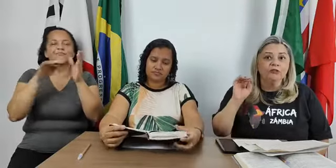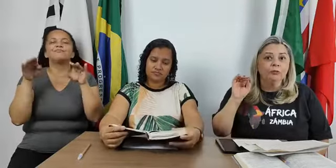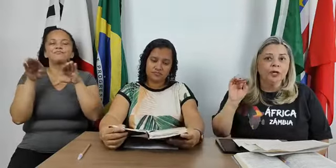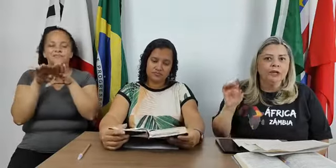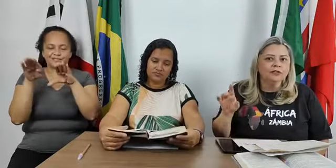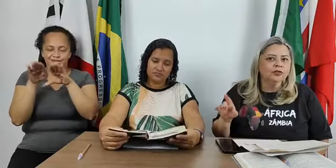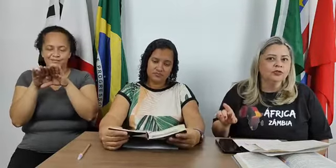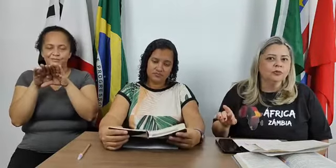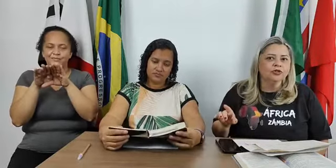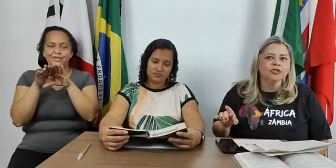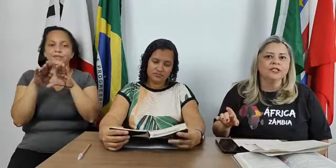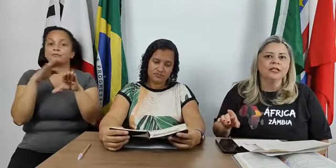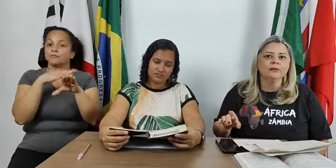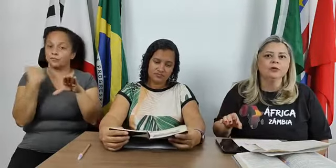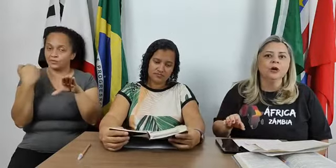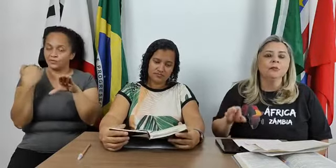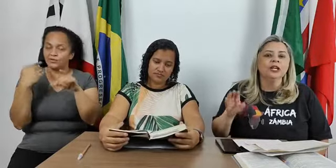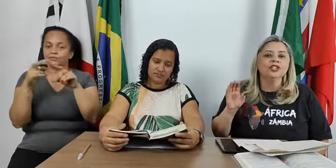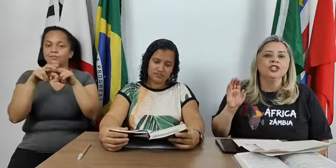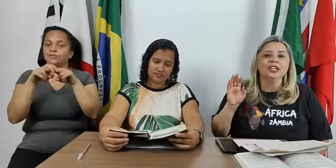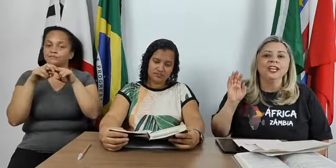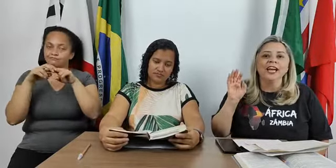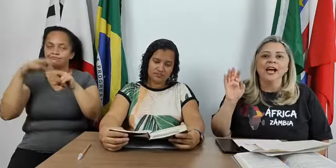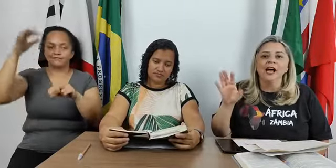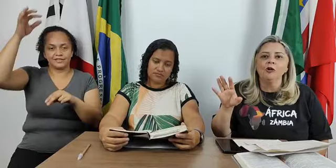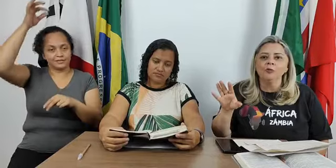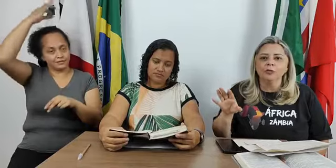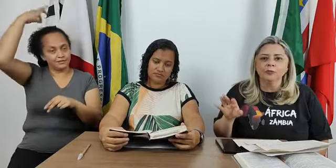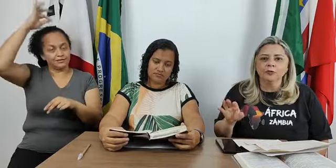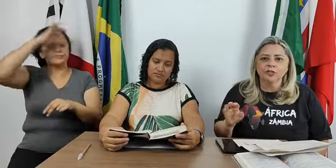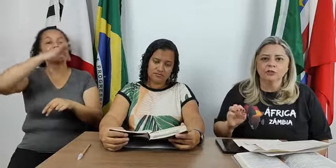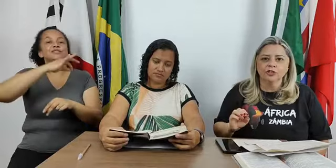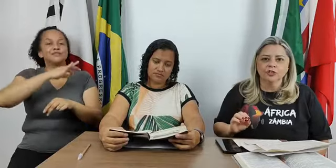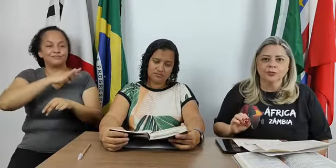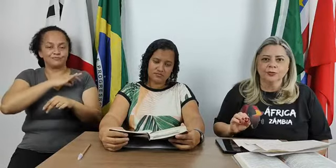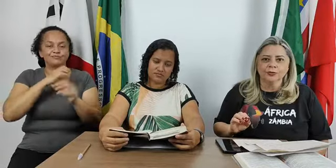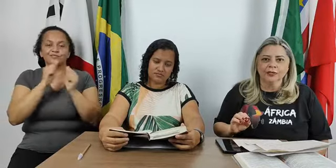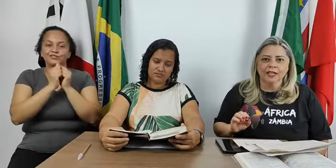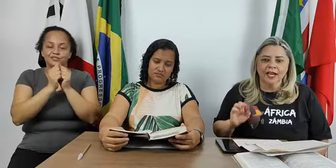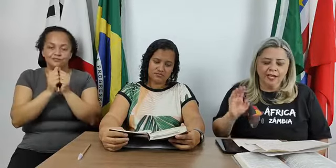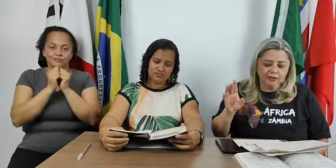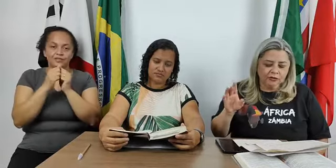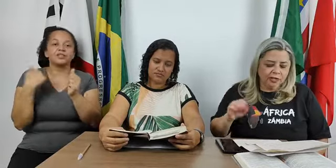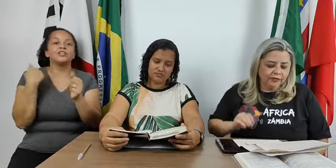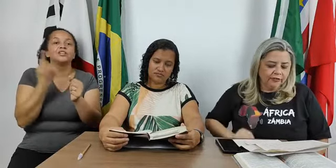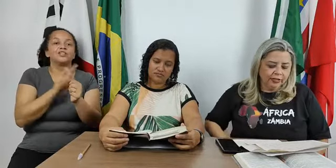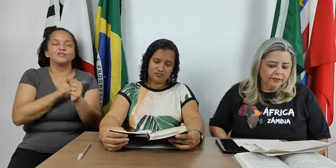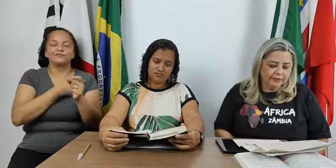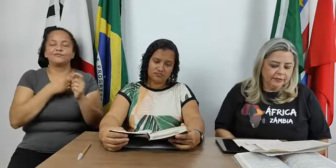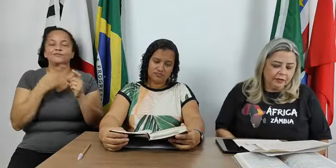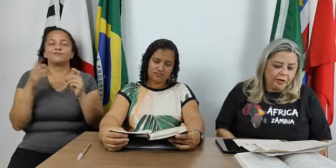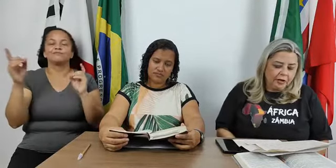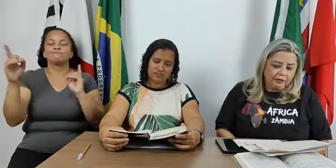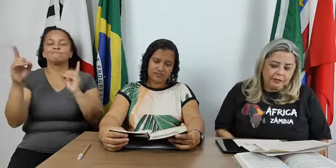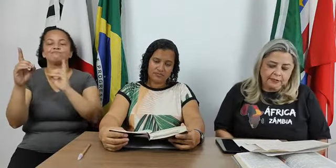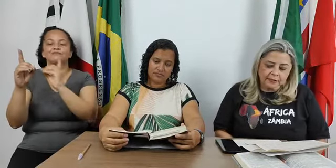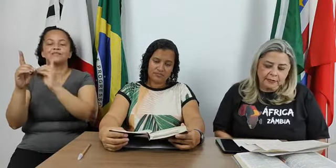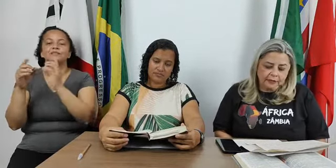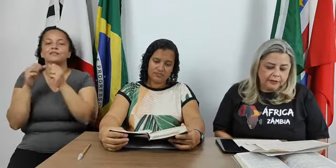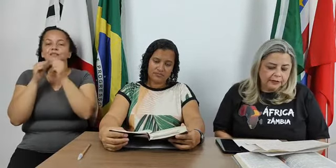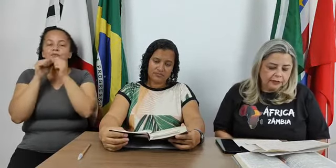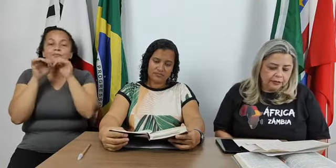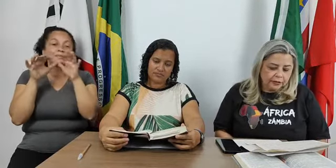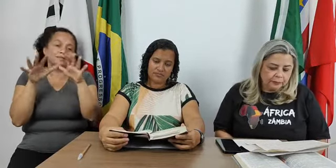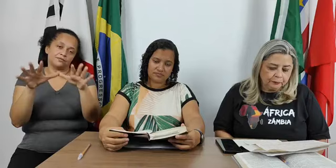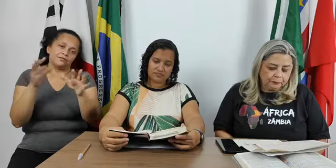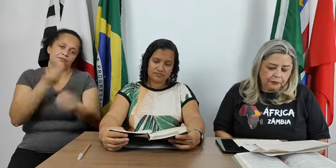gente. Foi para isso que somos discípulos, para a gente ganhar almas para o Senhor Jesus. É isso que ele fala nesse